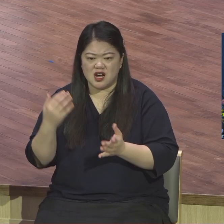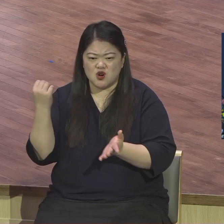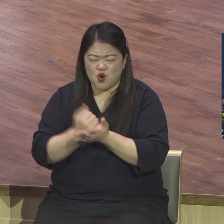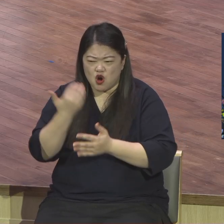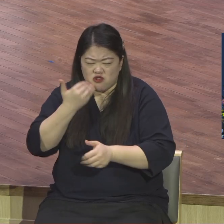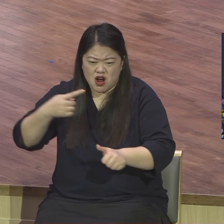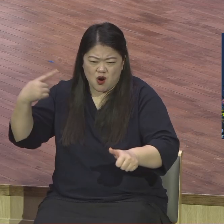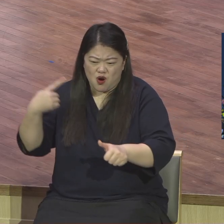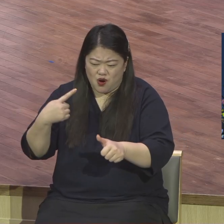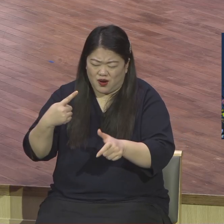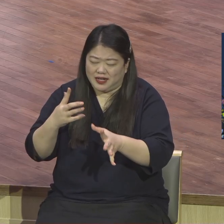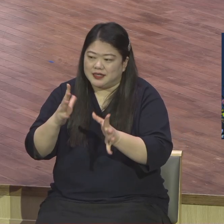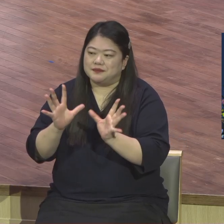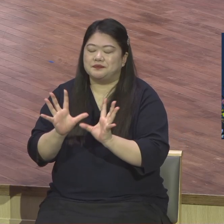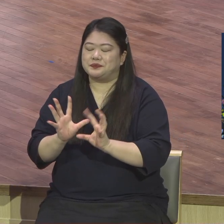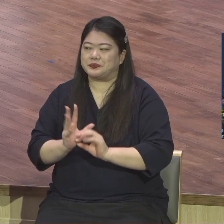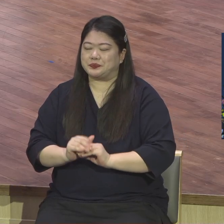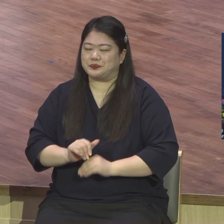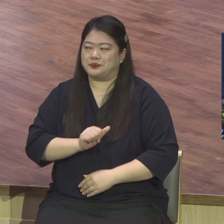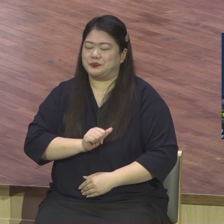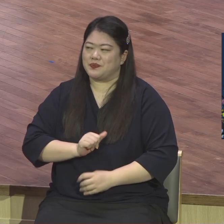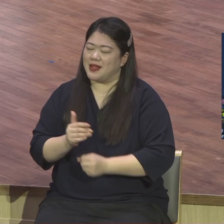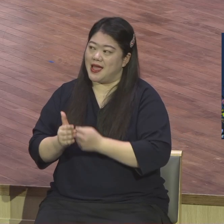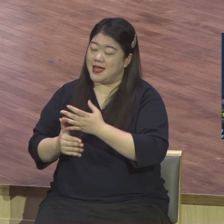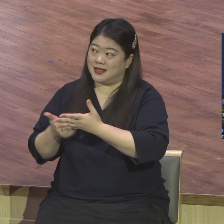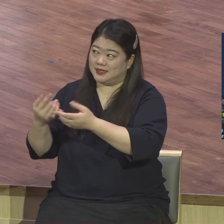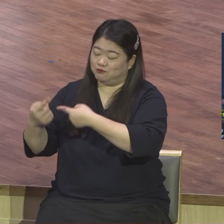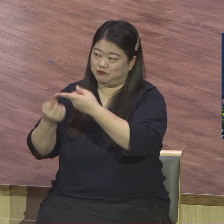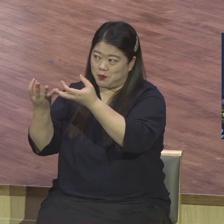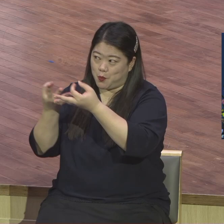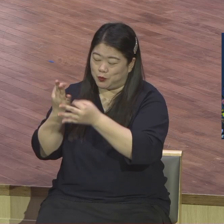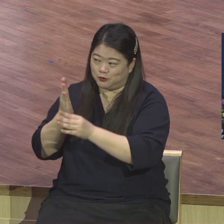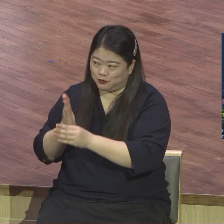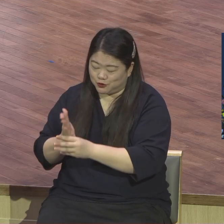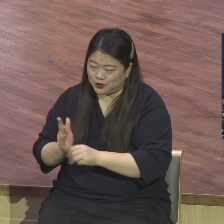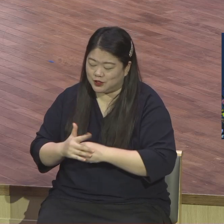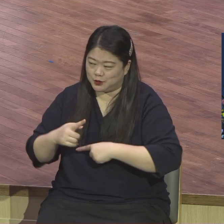오직 믿음으로 사는 의인이라는 사실.